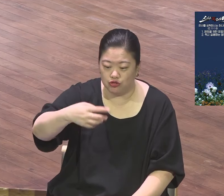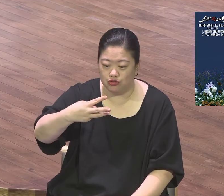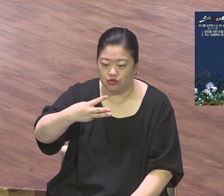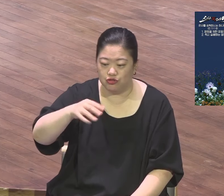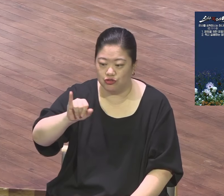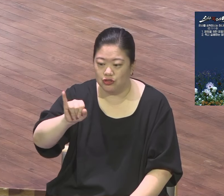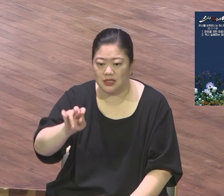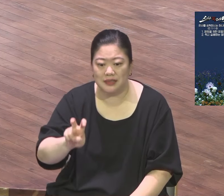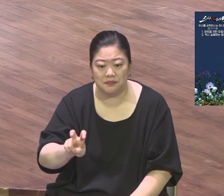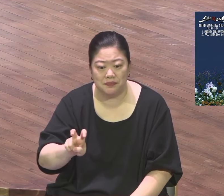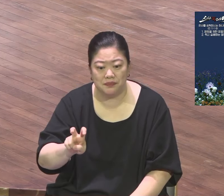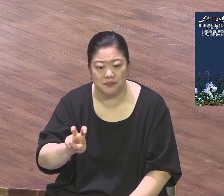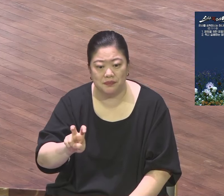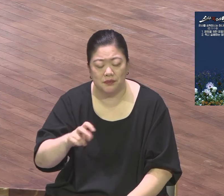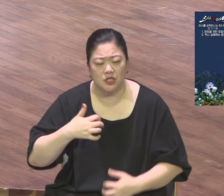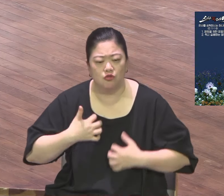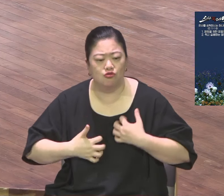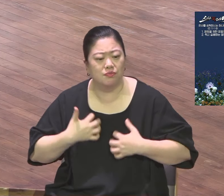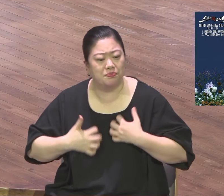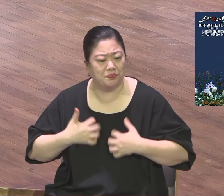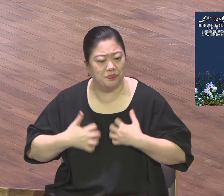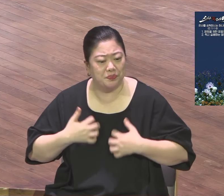엔조이해. 누려. 즐겨.